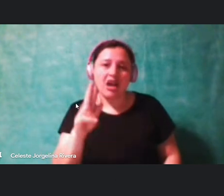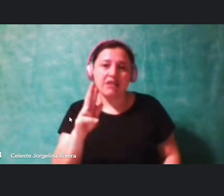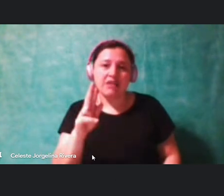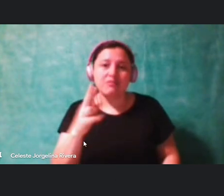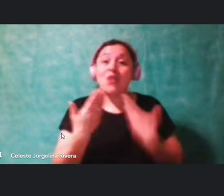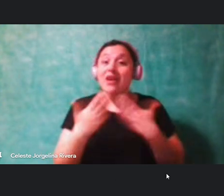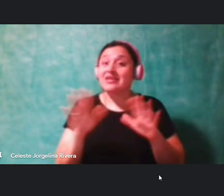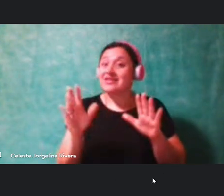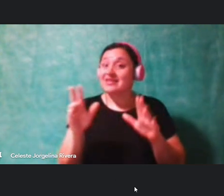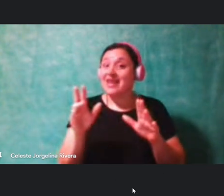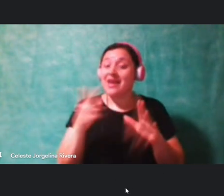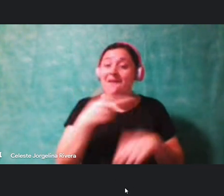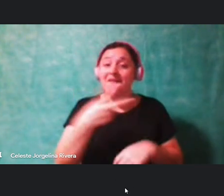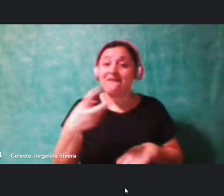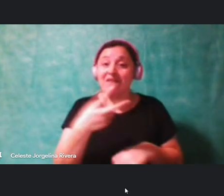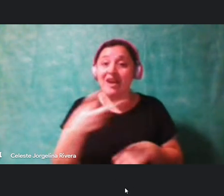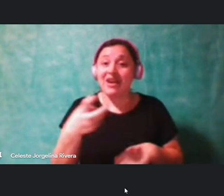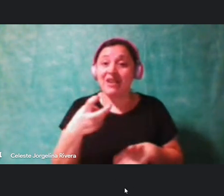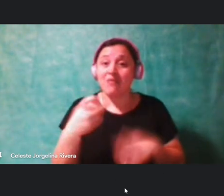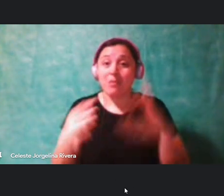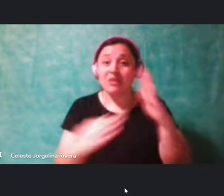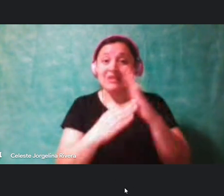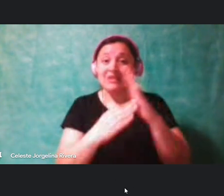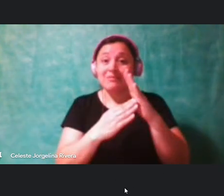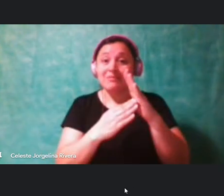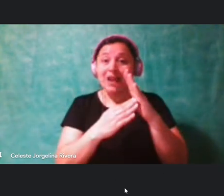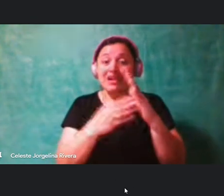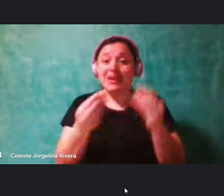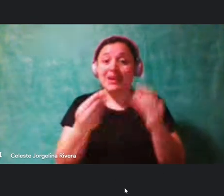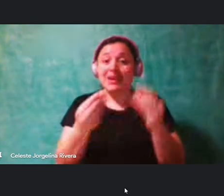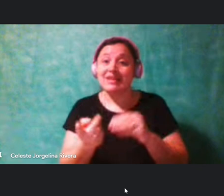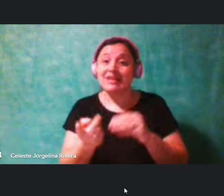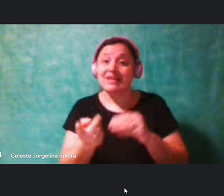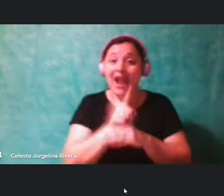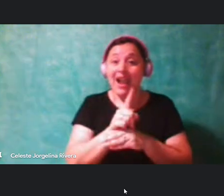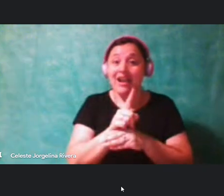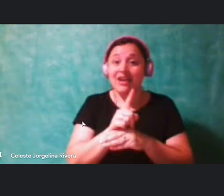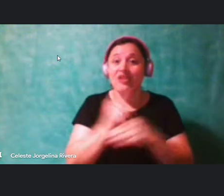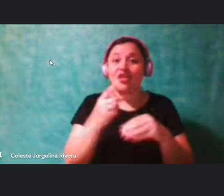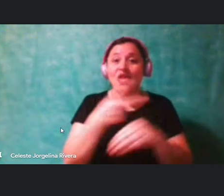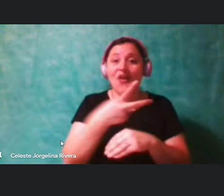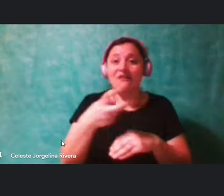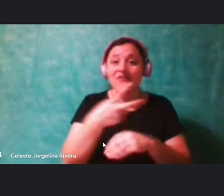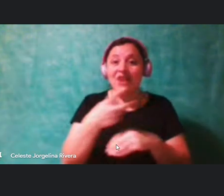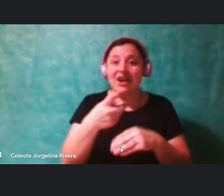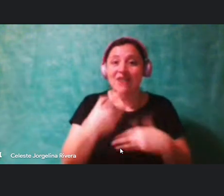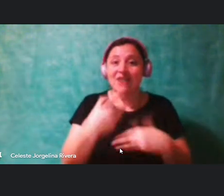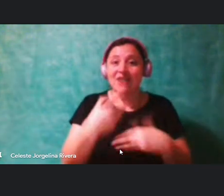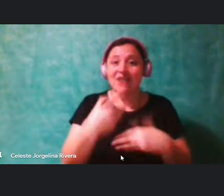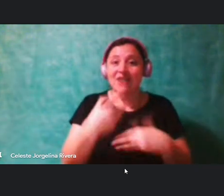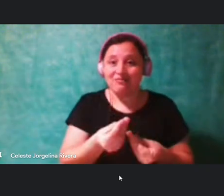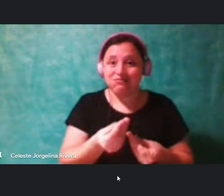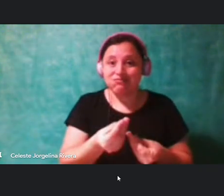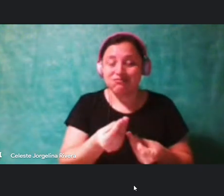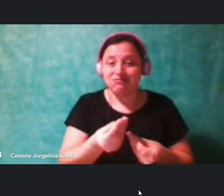cuando, y también puede estar como verbo principal. Have, cuando está como principal, ¿cómo se